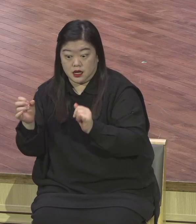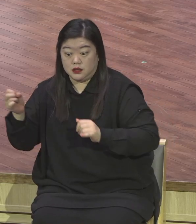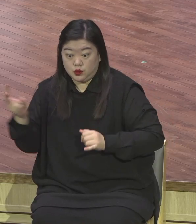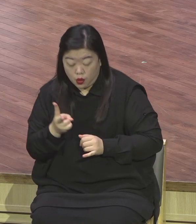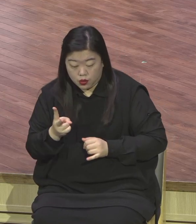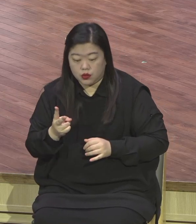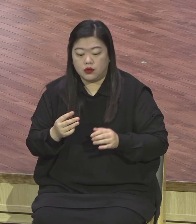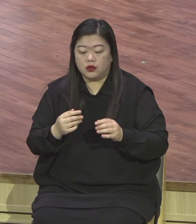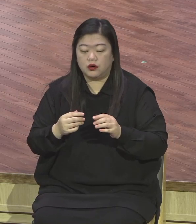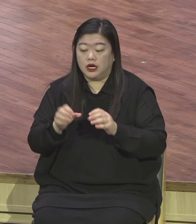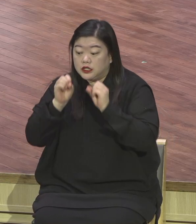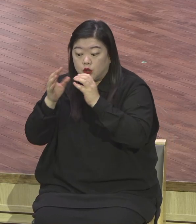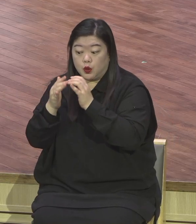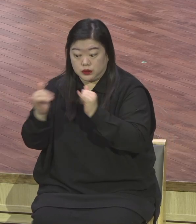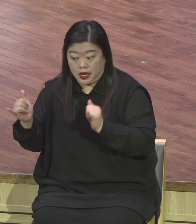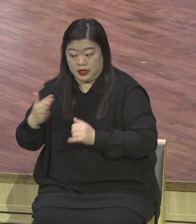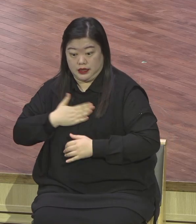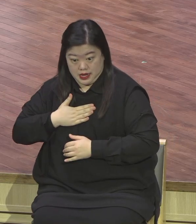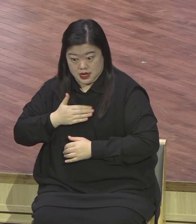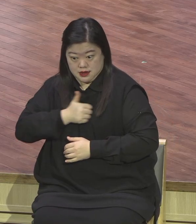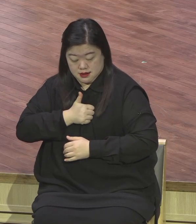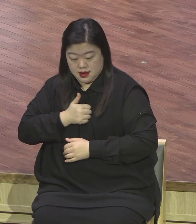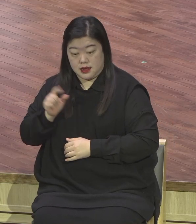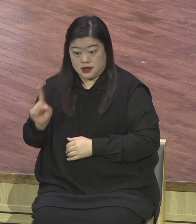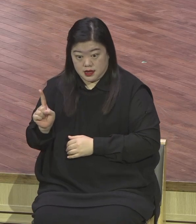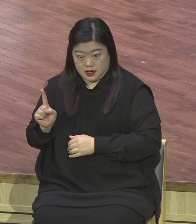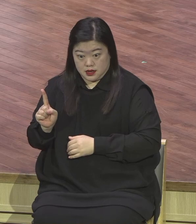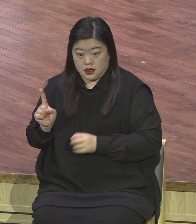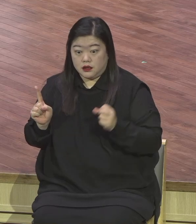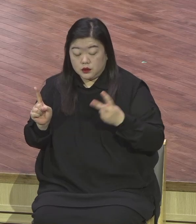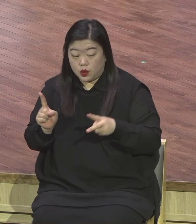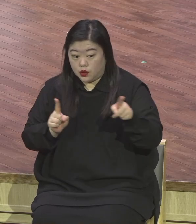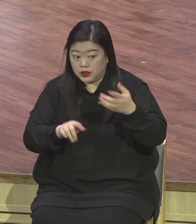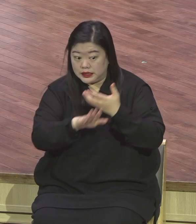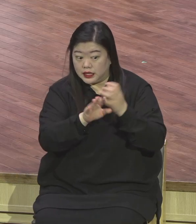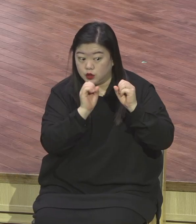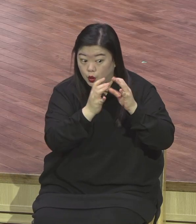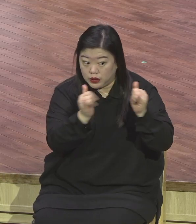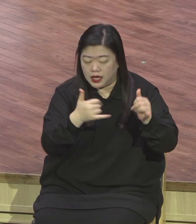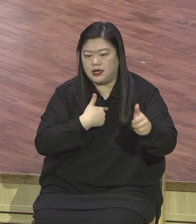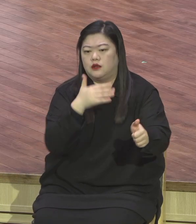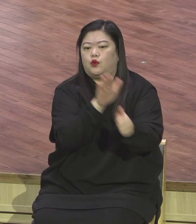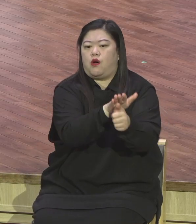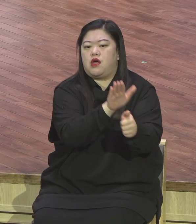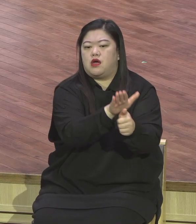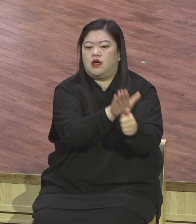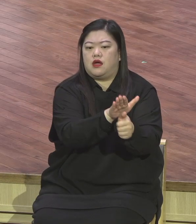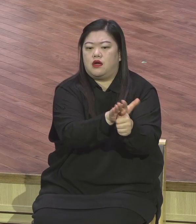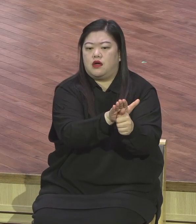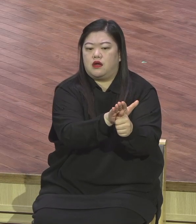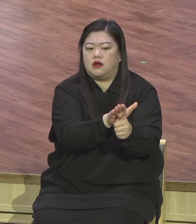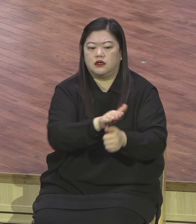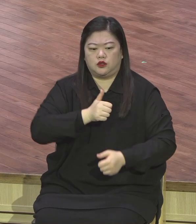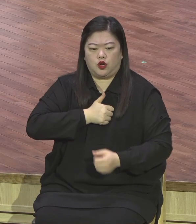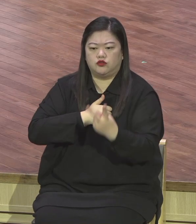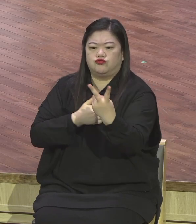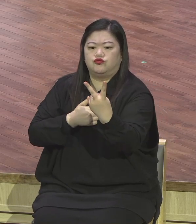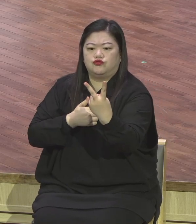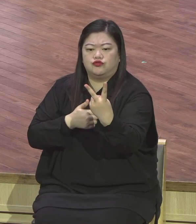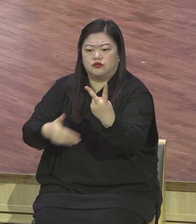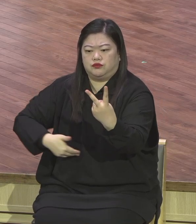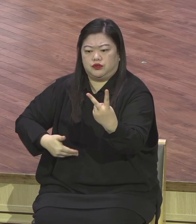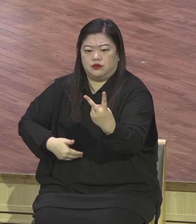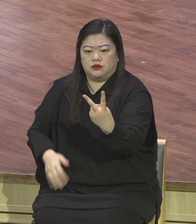나도 세계보험화에 하는 일에 내가 대열에 서있다라는 정체성을 가졌어요. 이들은